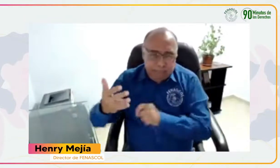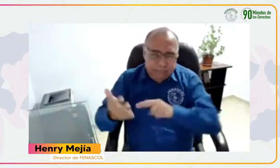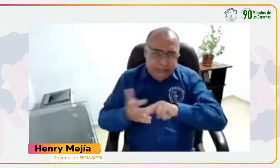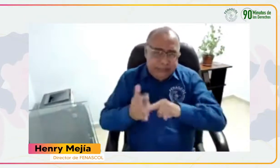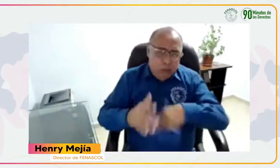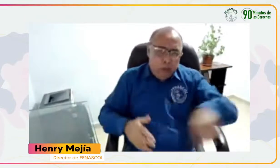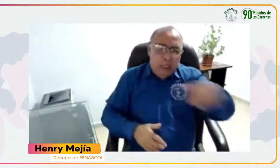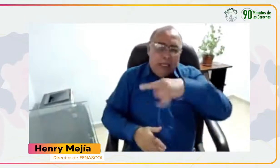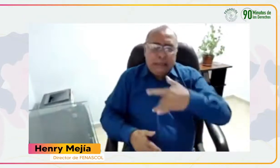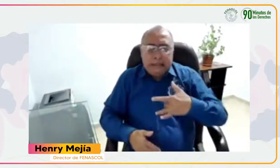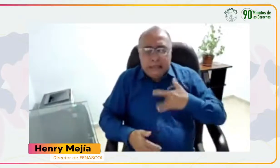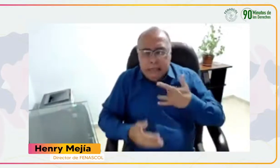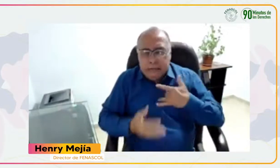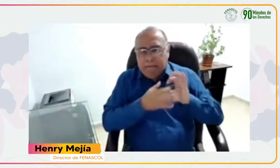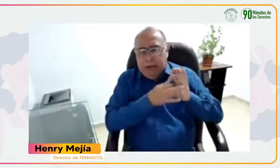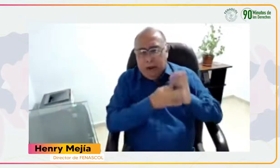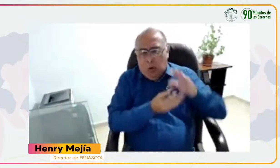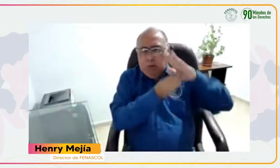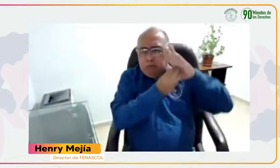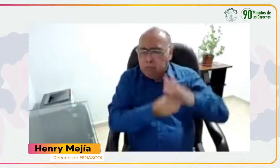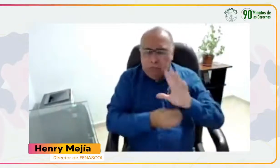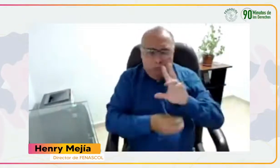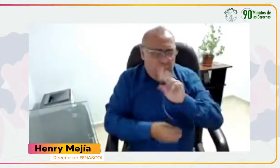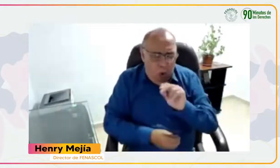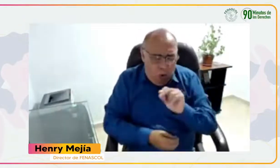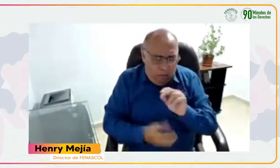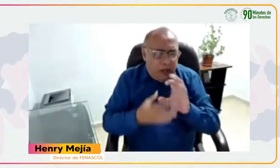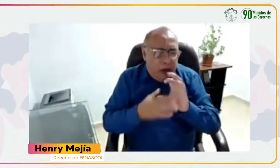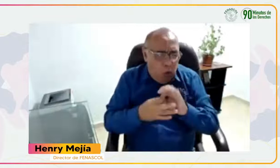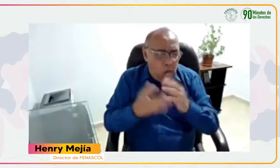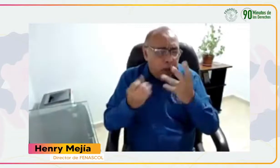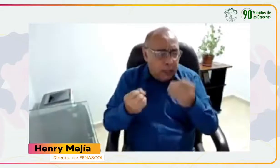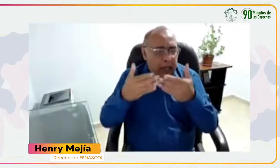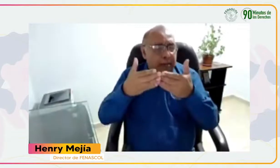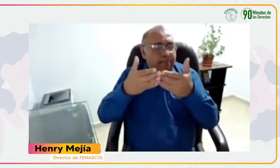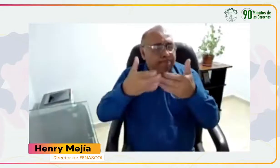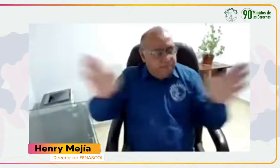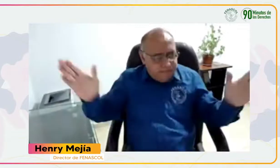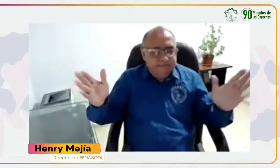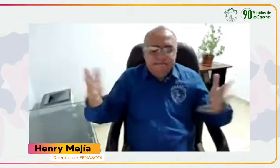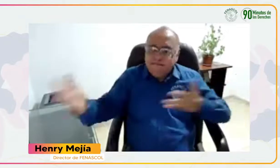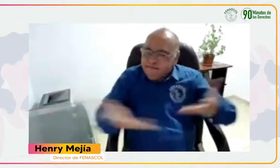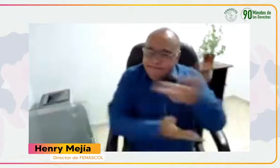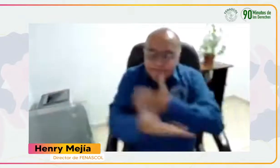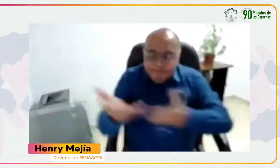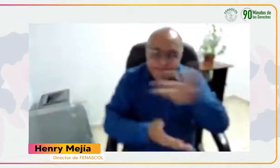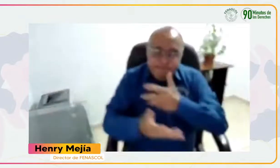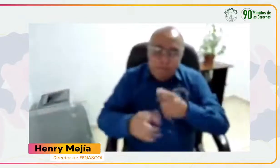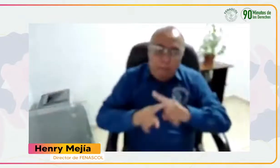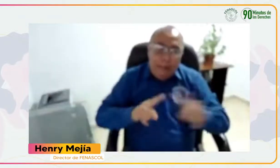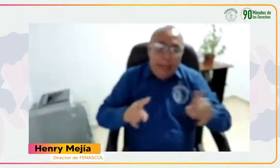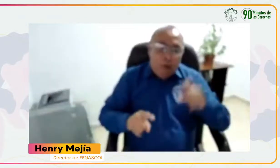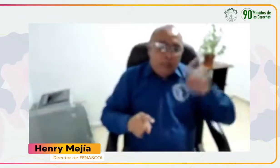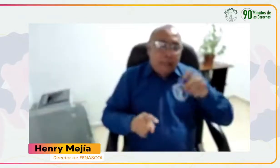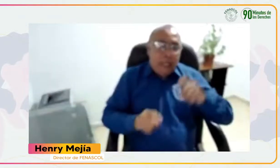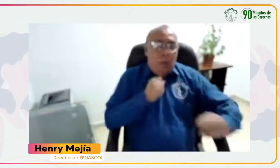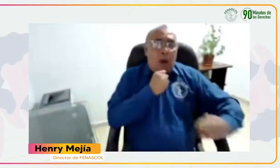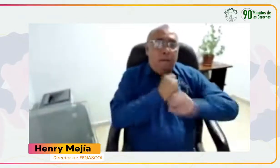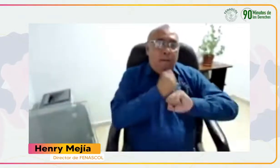embargo, créanme que cada una de sus intervenciones fue muy interesante. Yo estuve tomando nota y quiero dejar claro que nosotros como FENASCOL